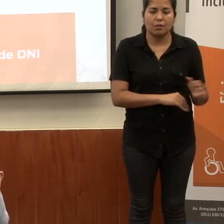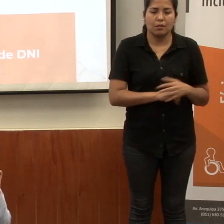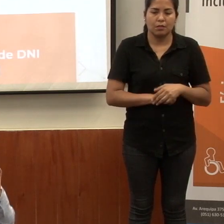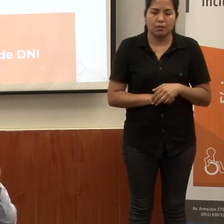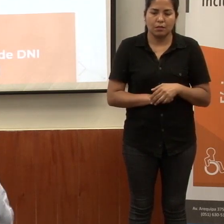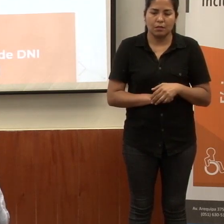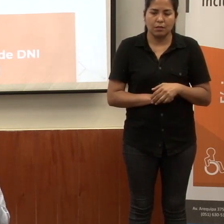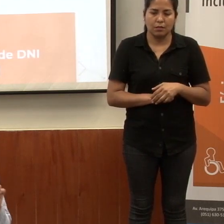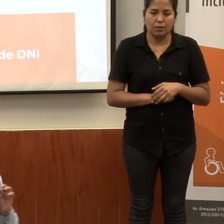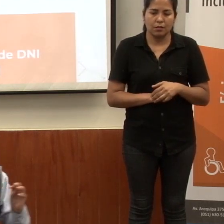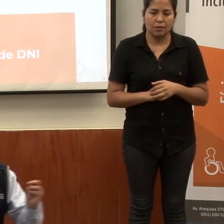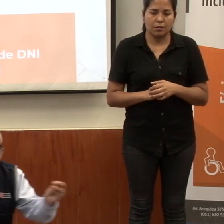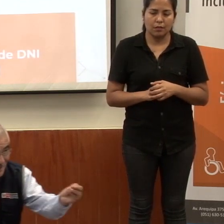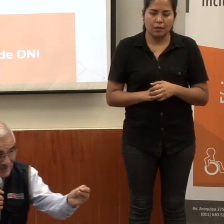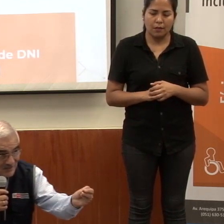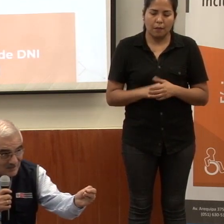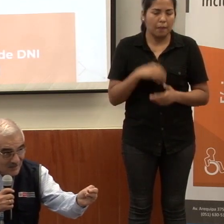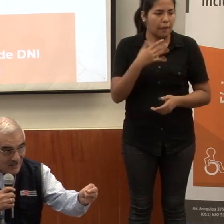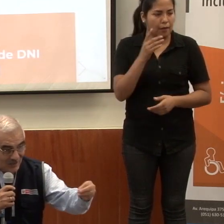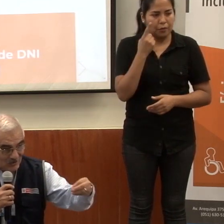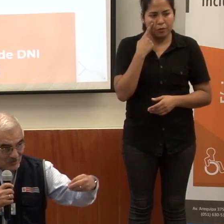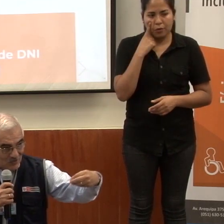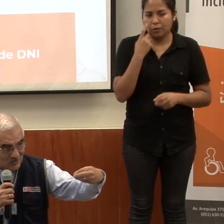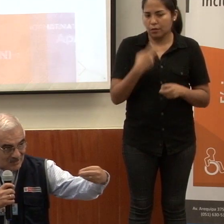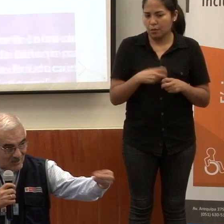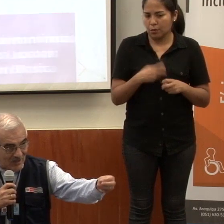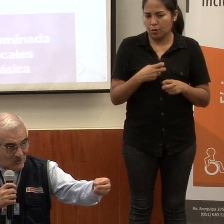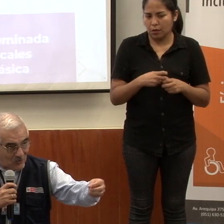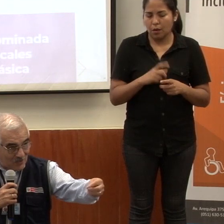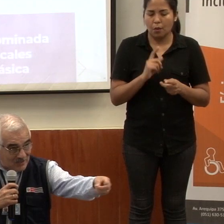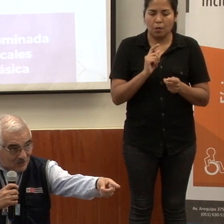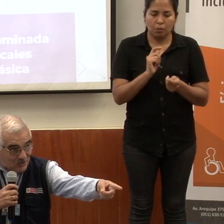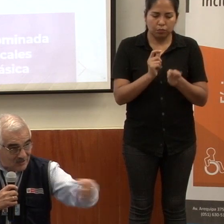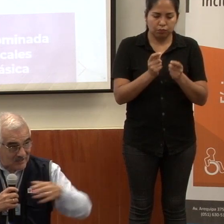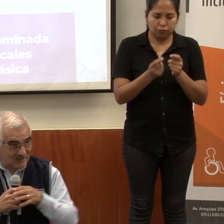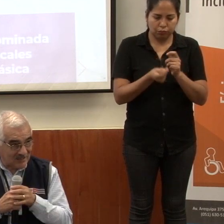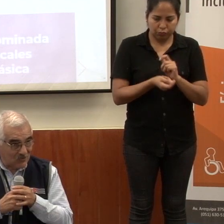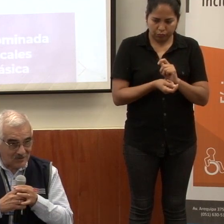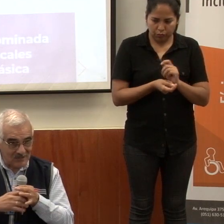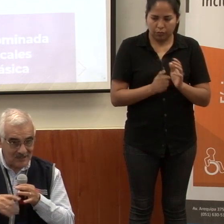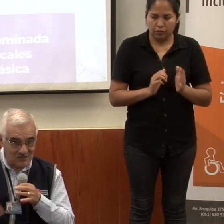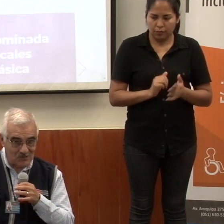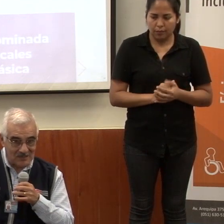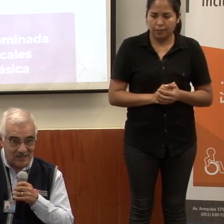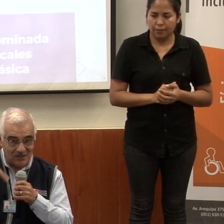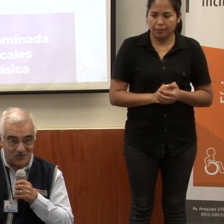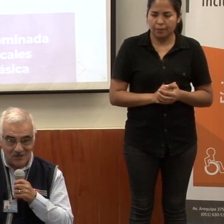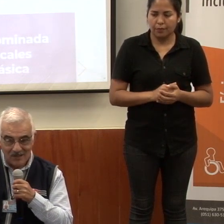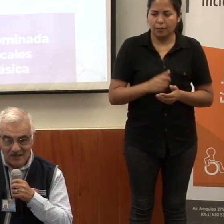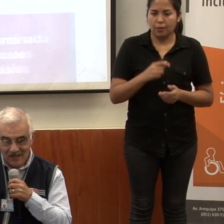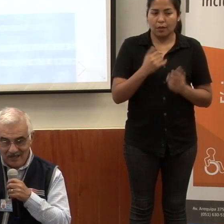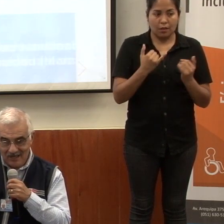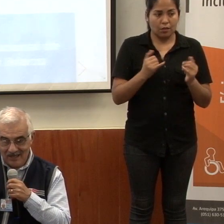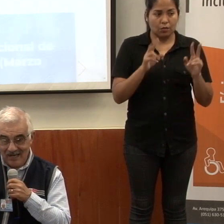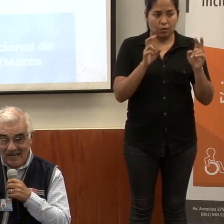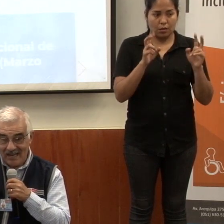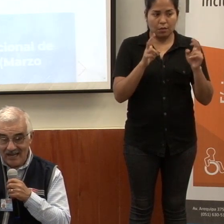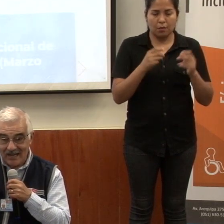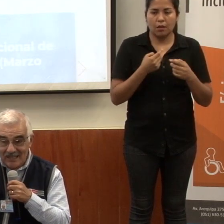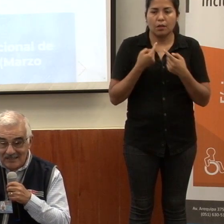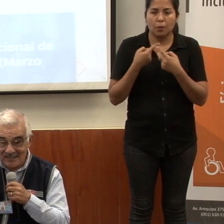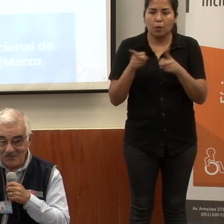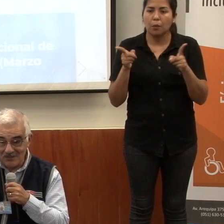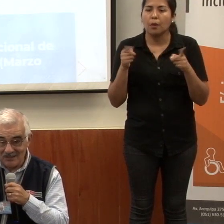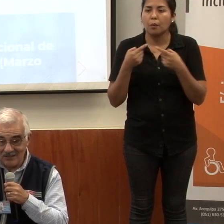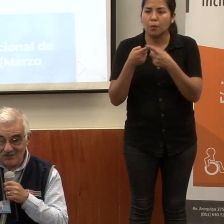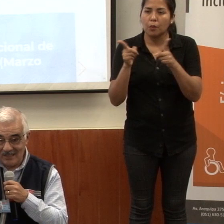Entonces, pero ya conocido los problemas, creo que podemos ir trabajando. Por ejemplo, estas cosas las estamos ventilando en